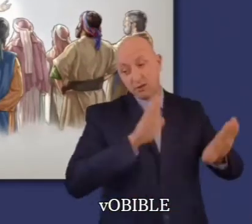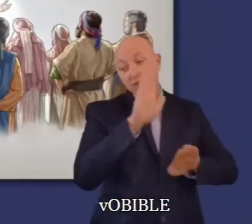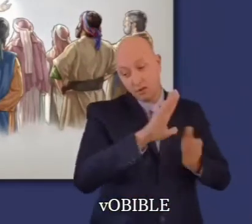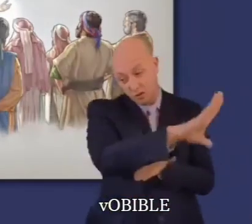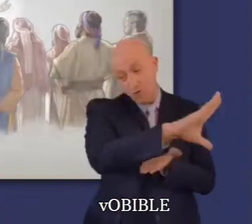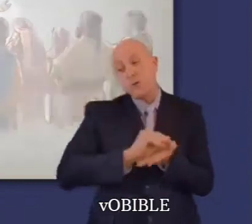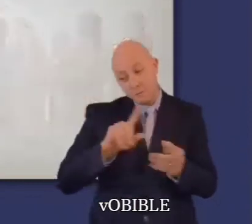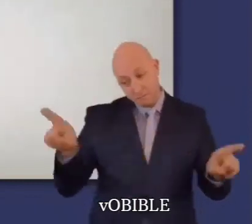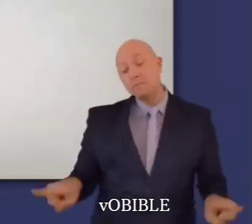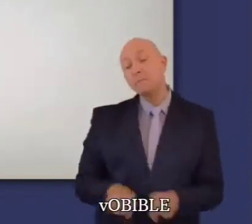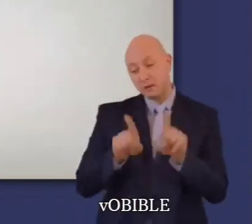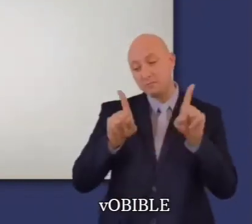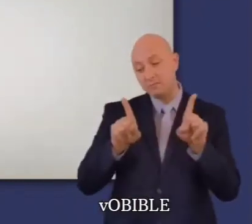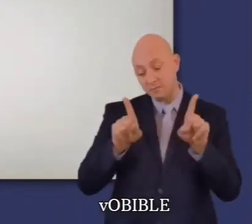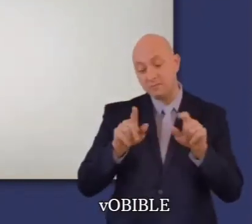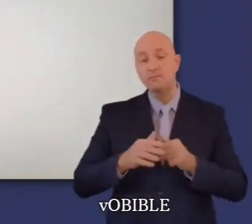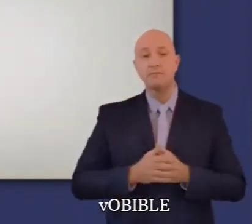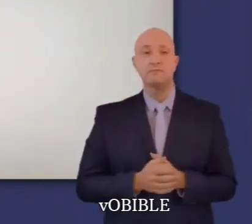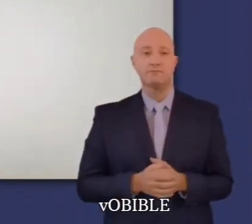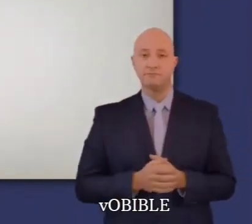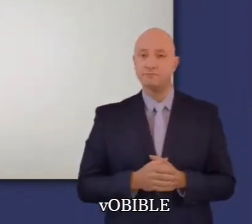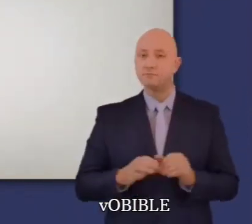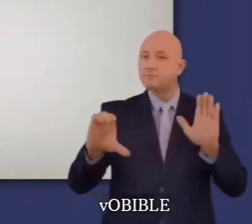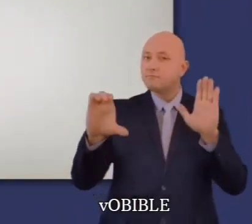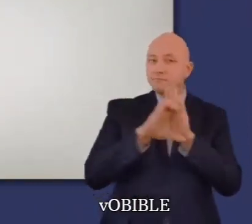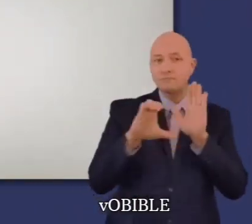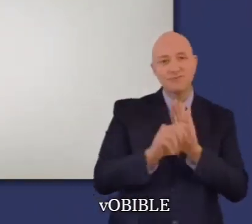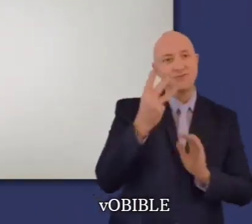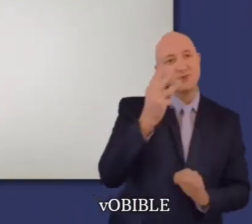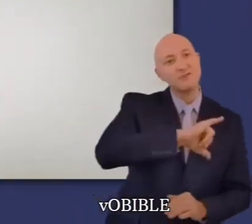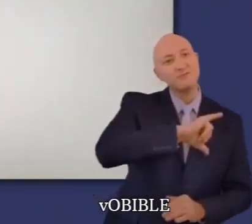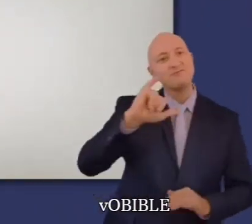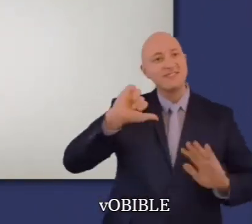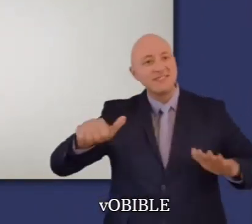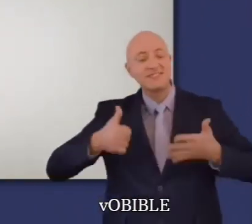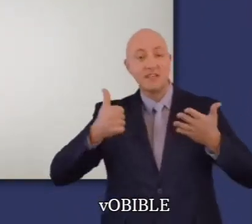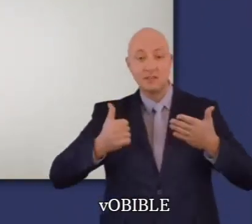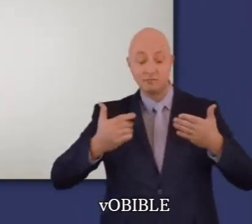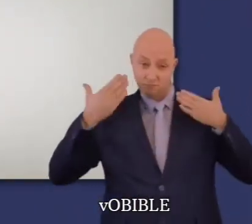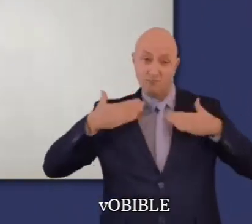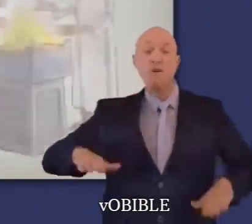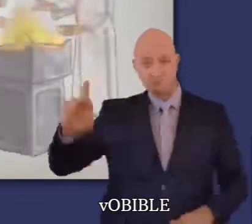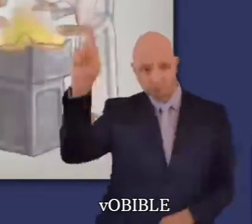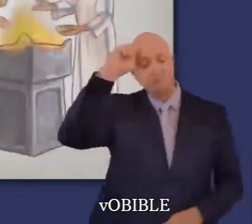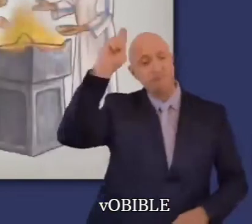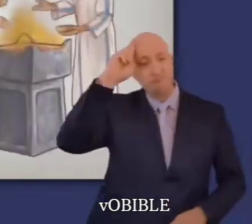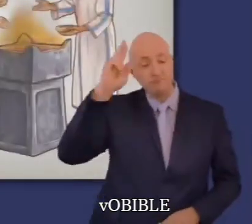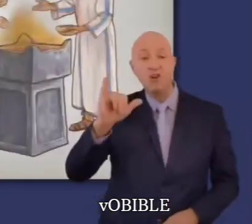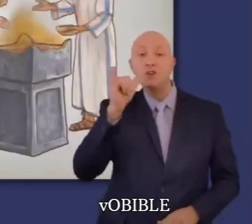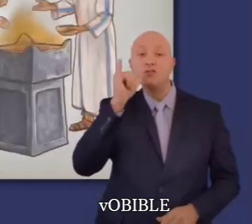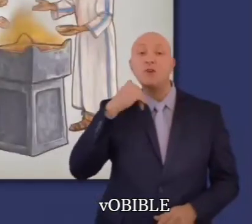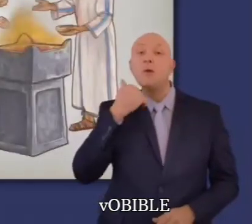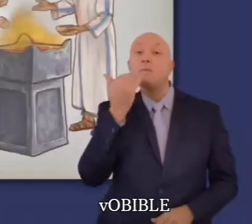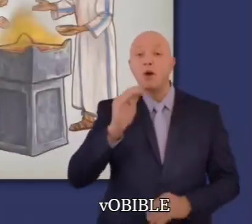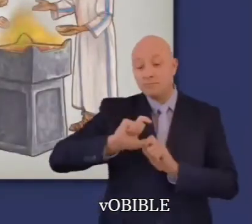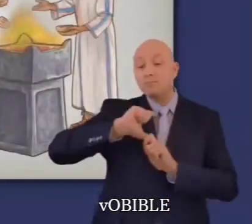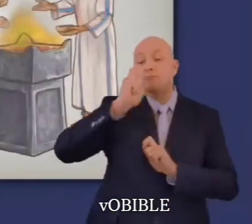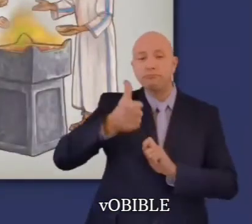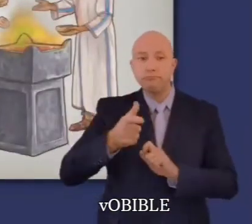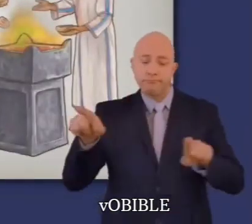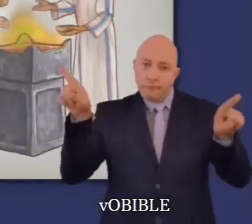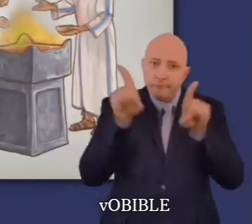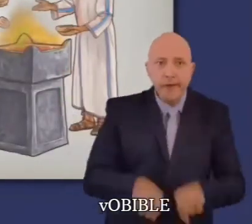Au chapitre 1, nous lisons que les Israélites ne chassent pas tous les habitants du pays, des païens, mais qu'ils en soumettent certains